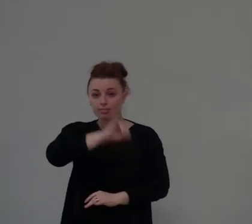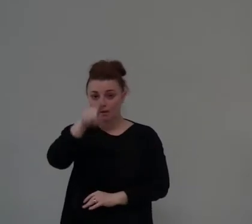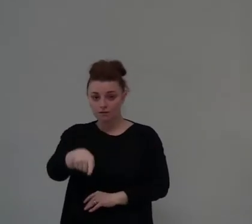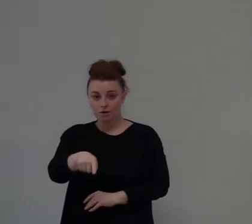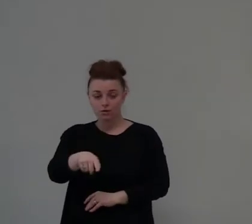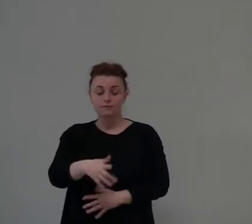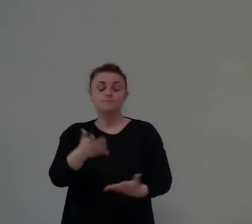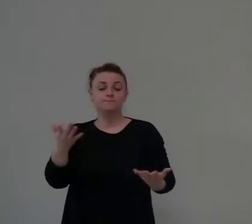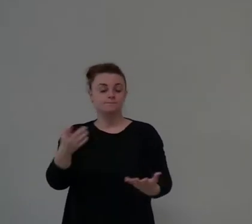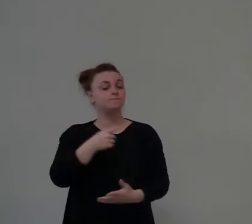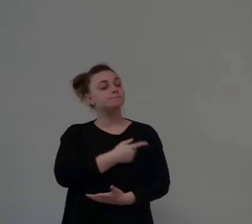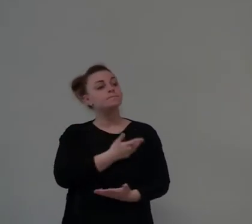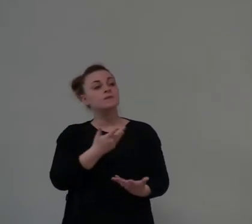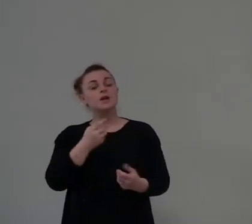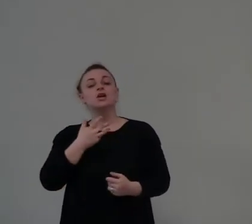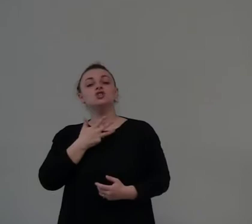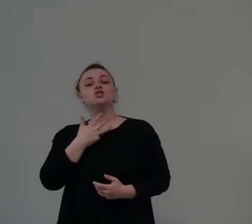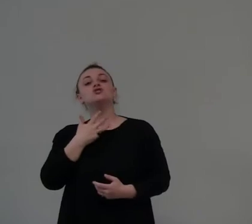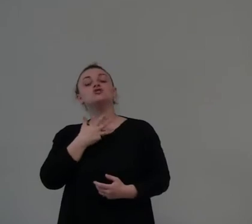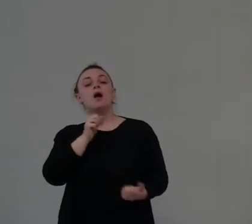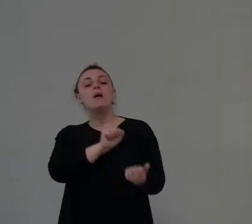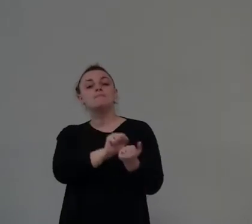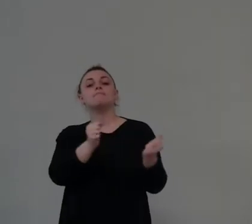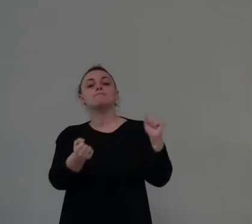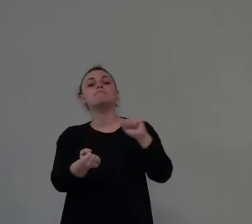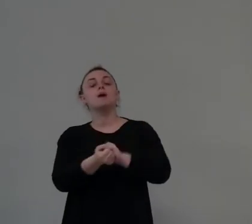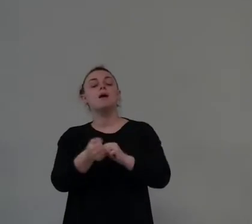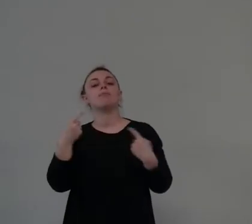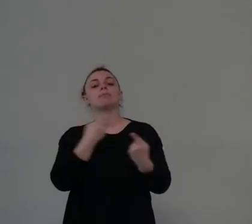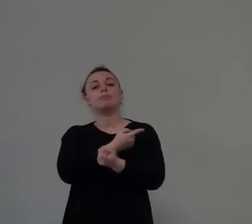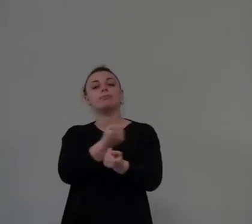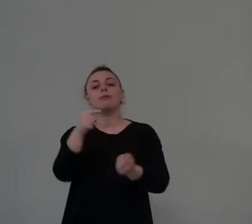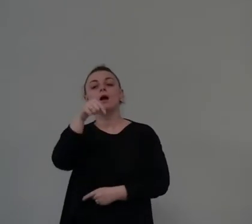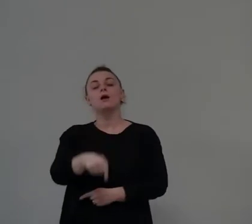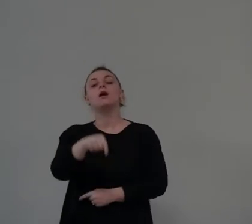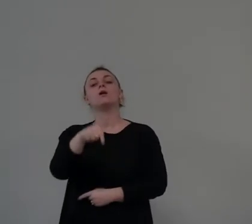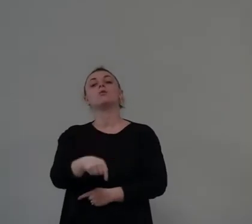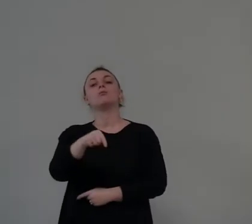la vera battaglia per te che hai creduto in Cristo, si è avvenuta